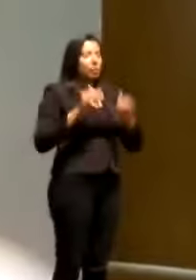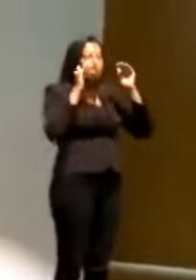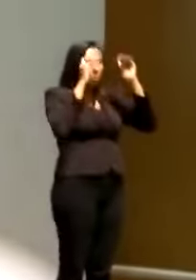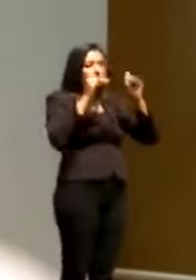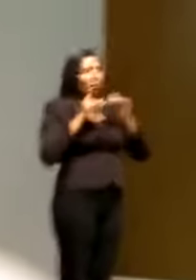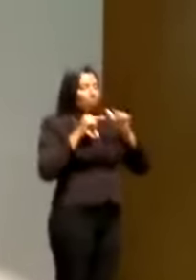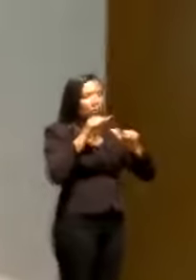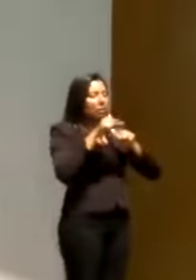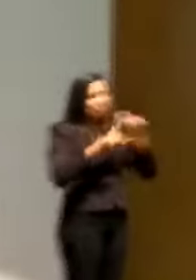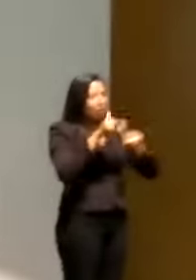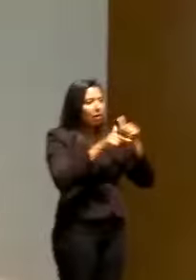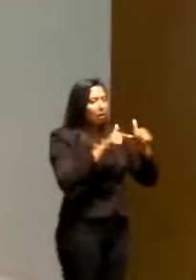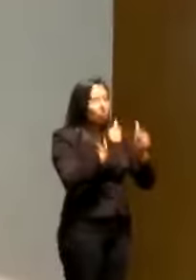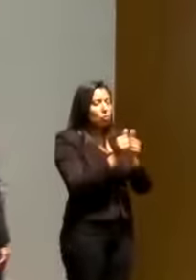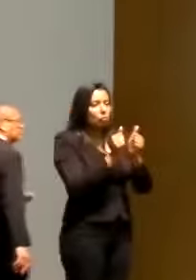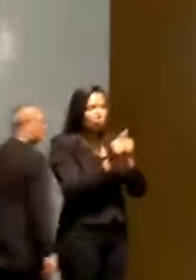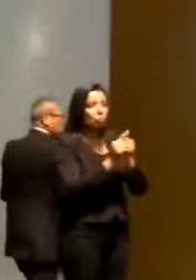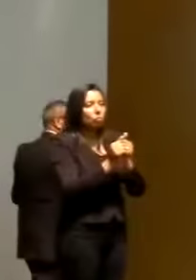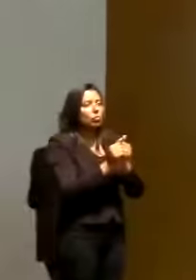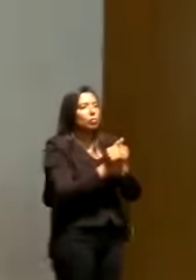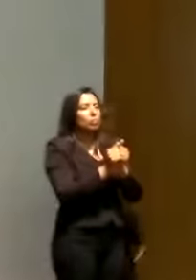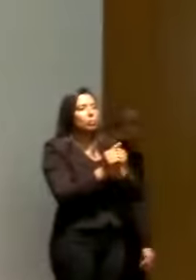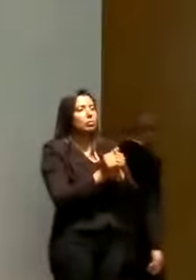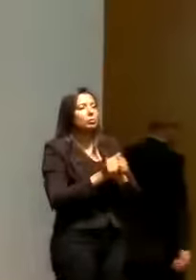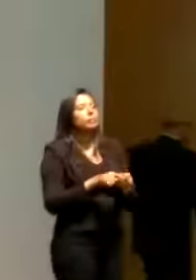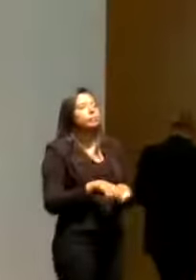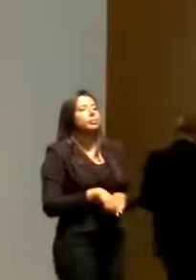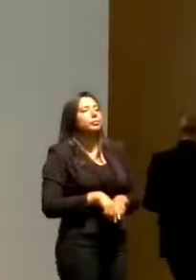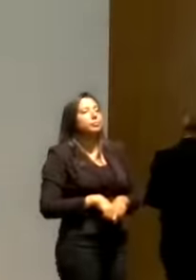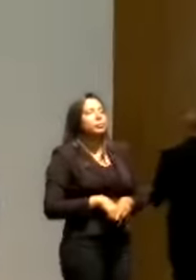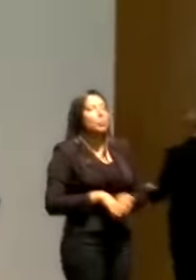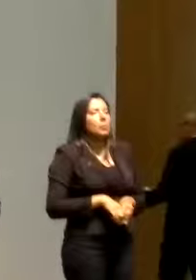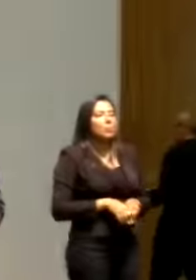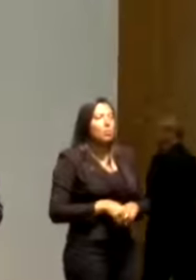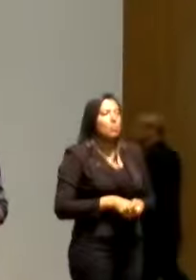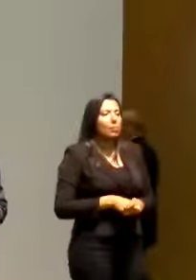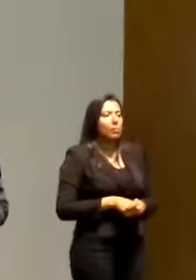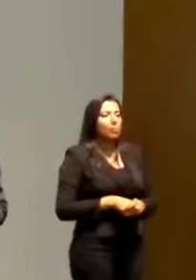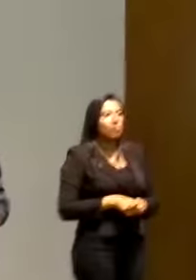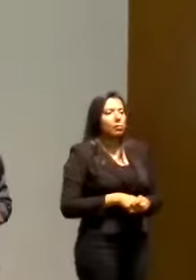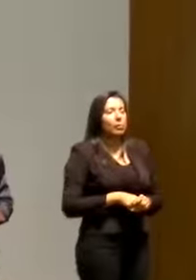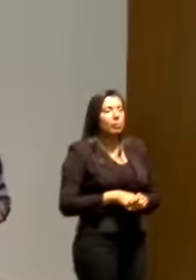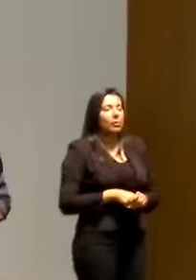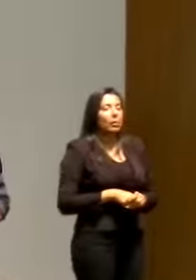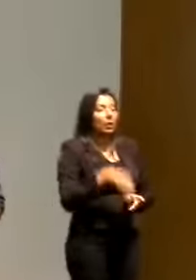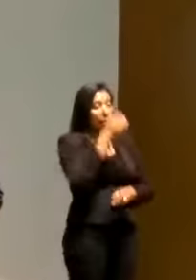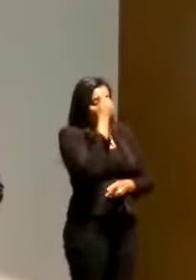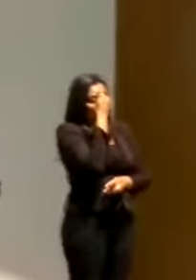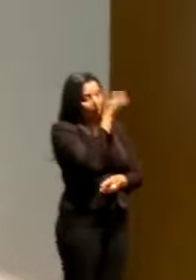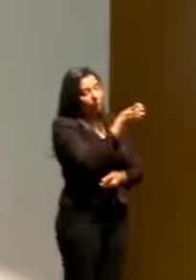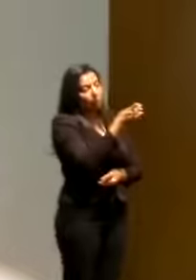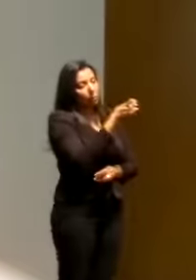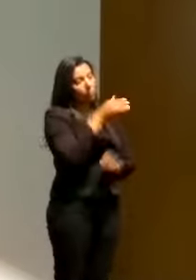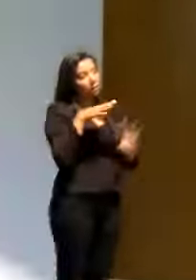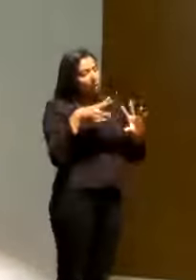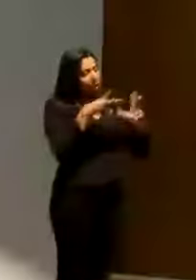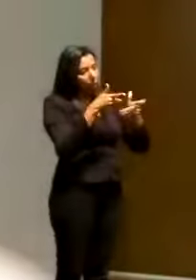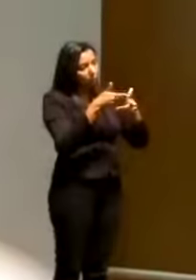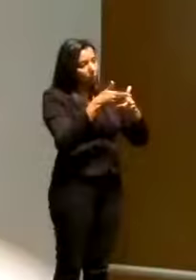sobre essa inspiração. Vamos ouvir agora de dedicação e senso as palavras do ministro da Economia, Paulo Guedes. Agradeço a todos